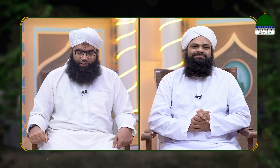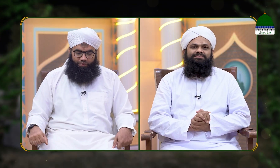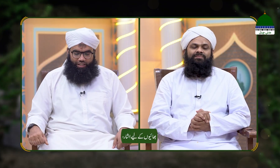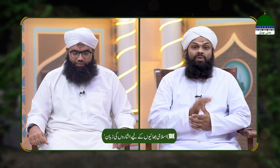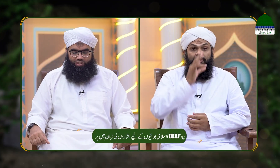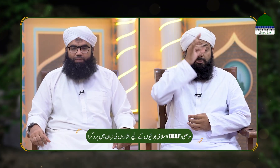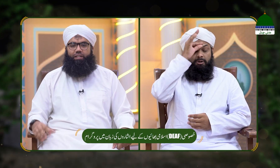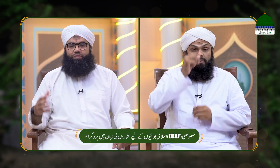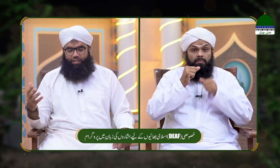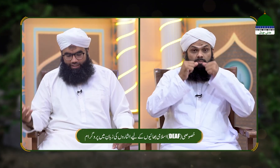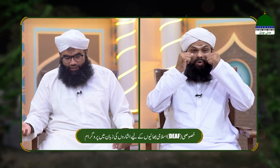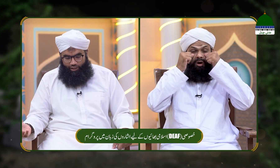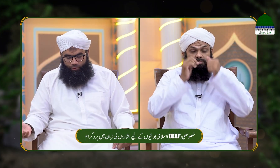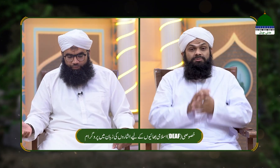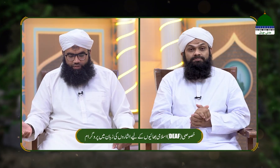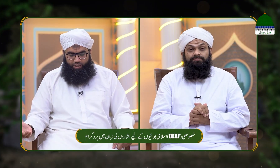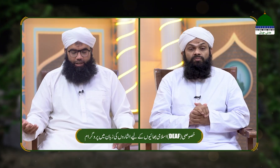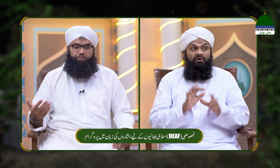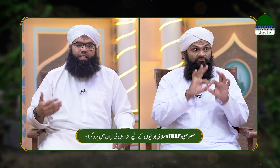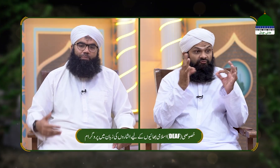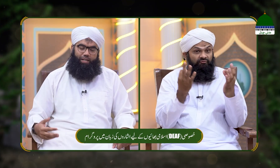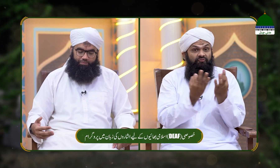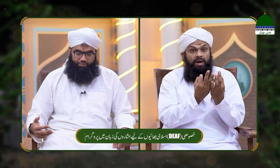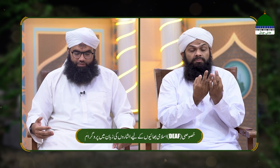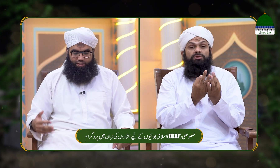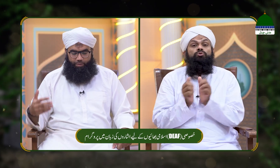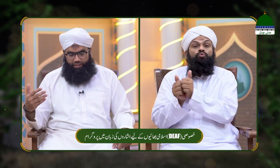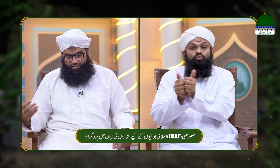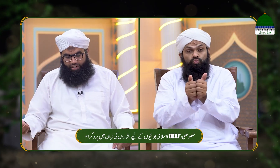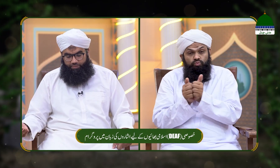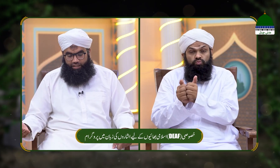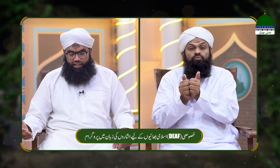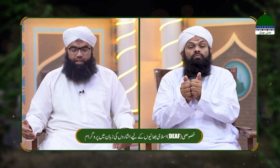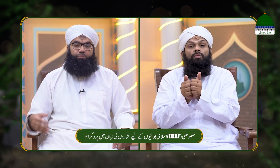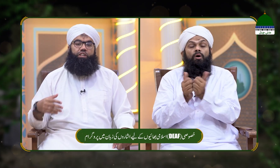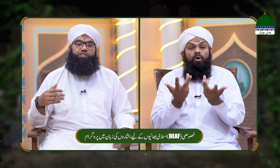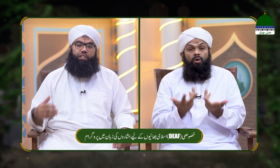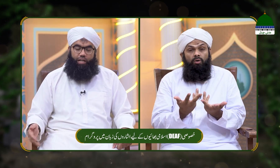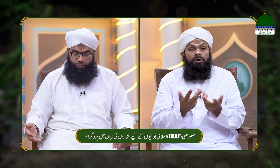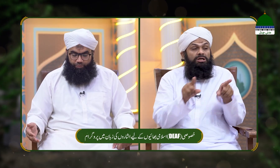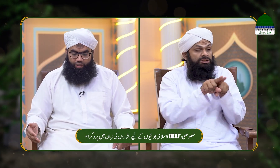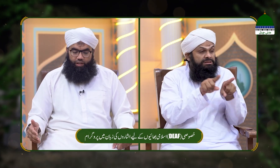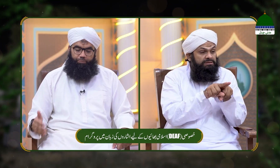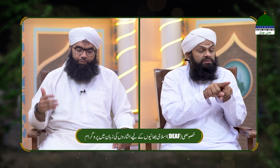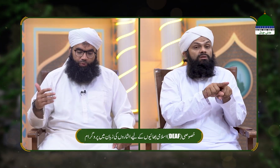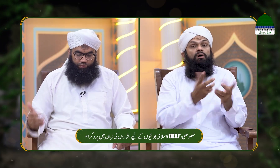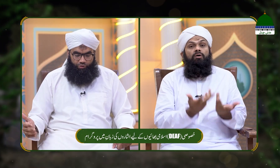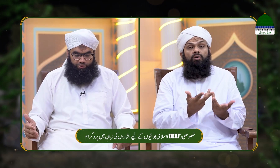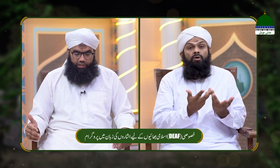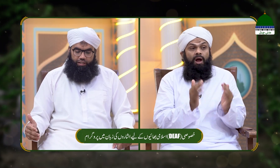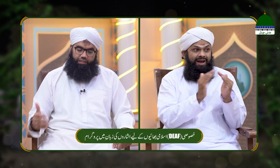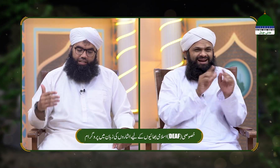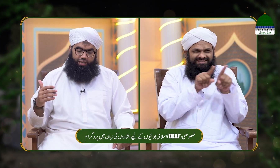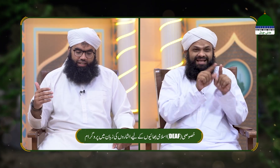صلی اللہ علیہ وآلہ وسلم گھر والوں، اپنے احباب، اپنے اصحاب، اپنے رشتہ داروں، اپنے